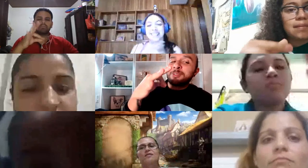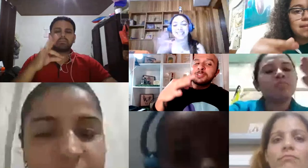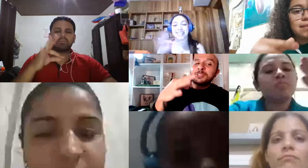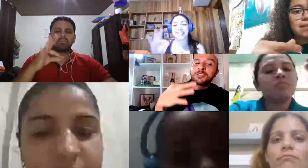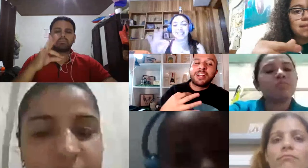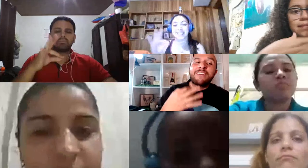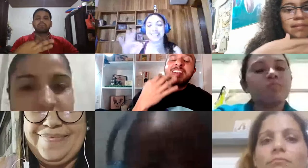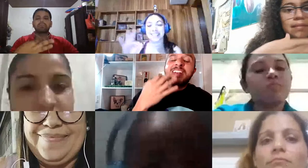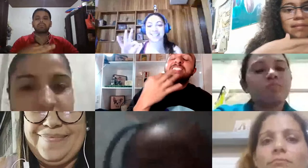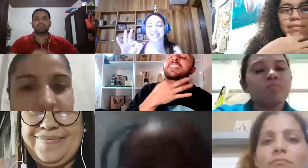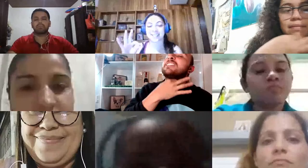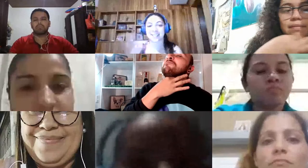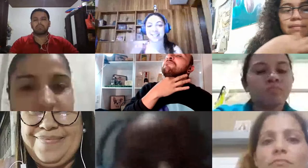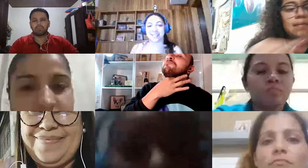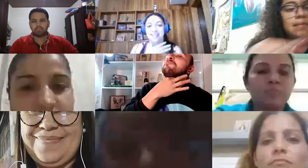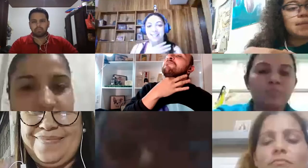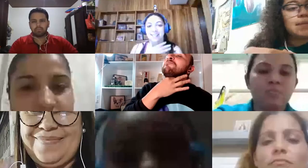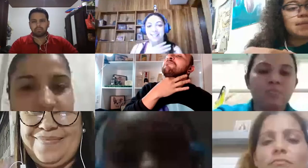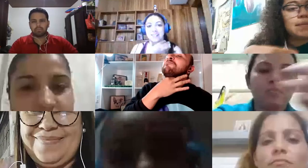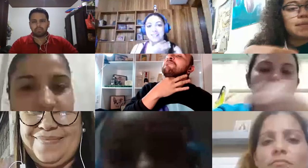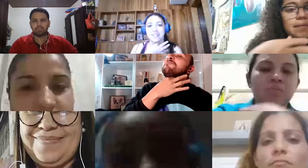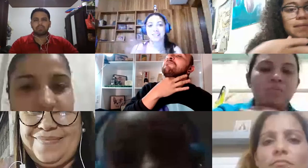Como si fuera Fran.